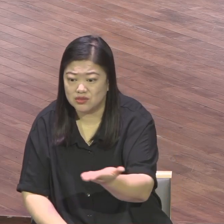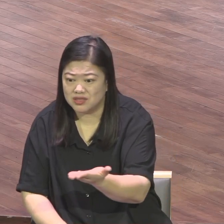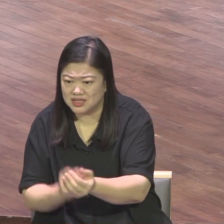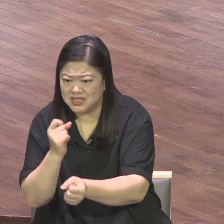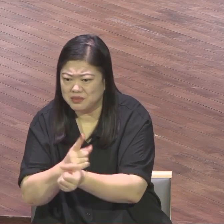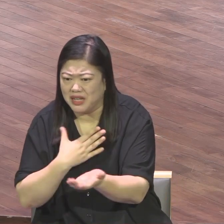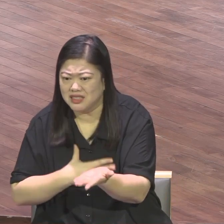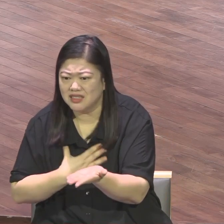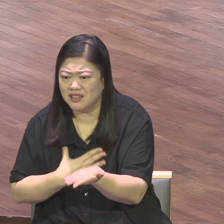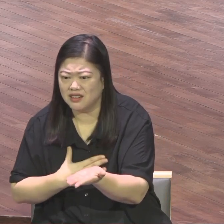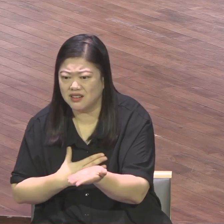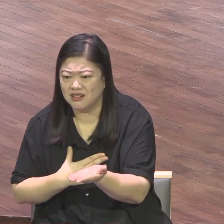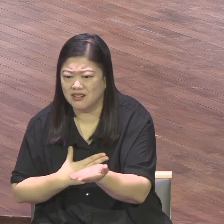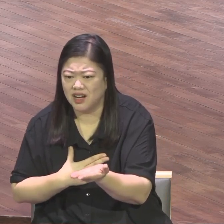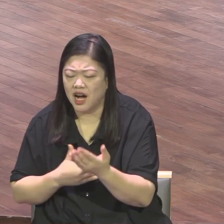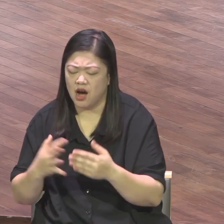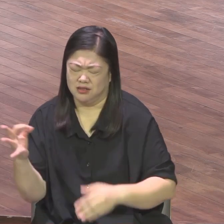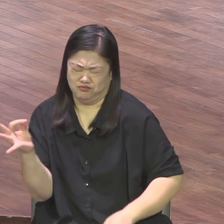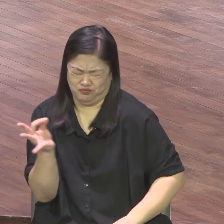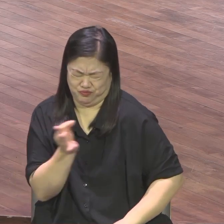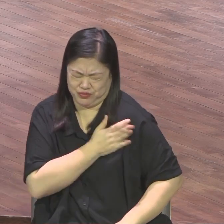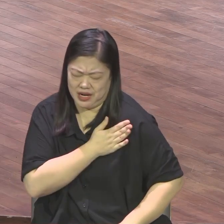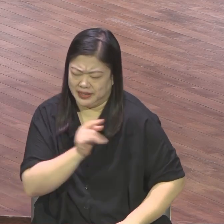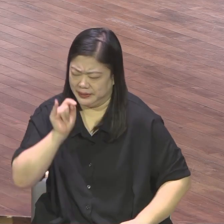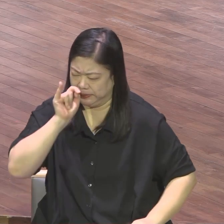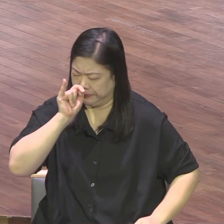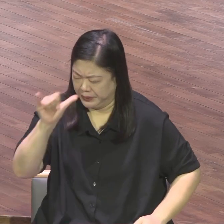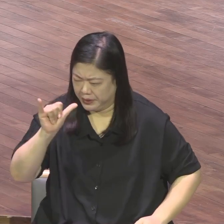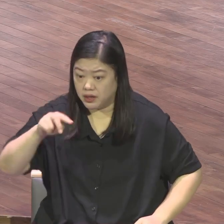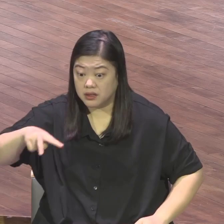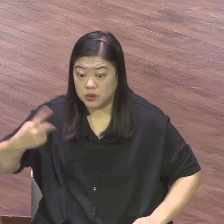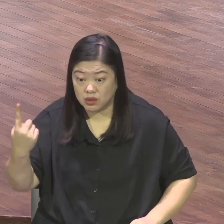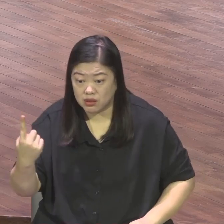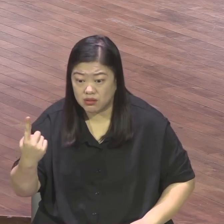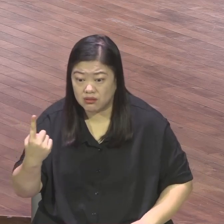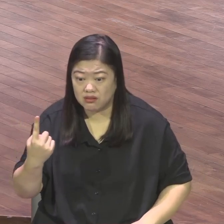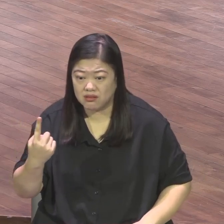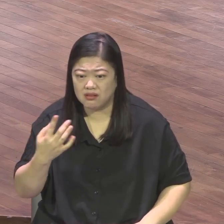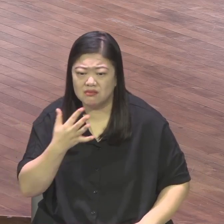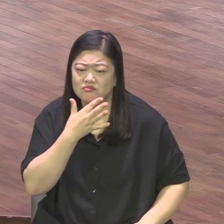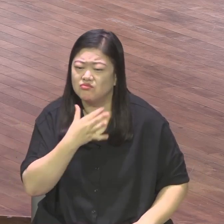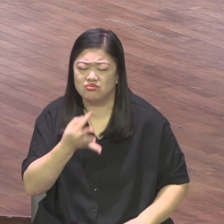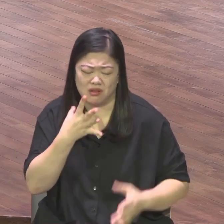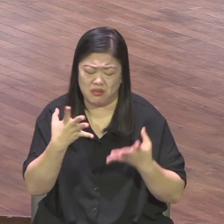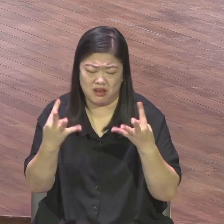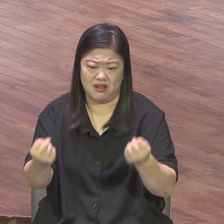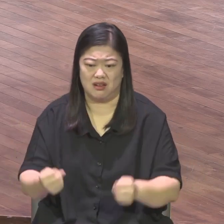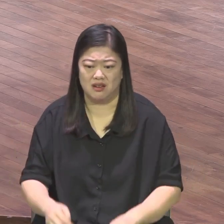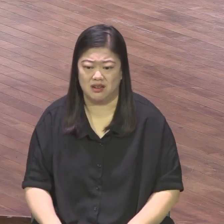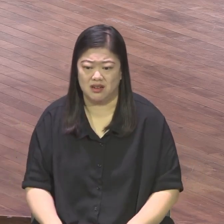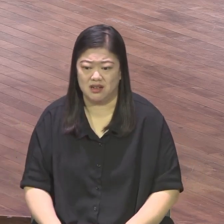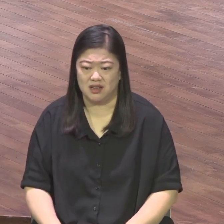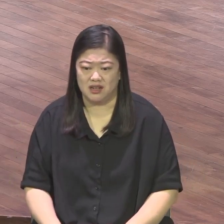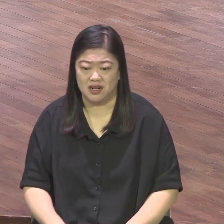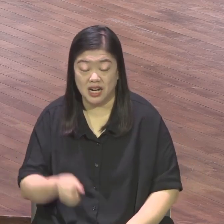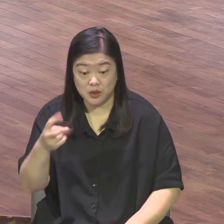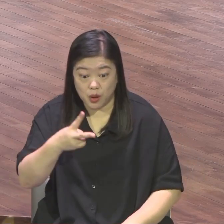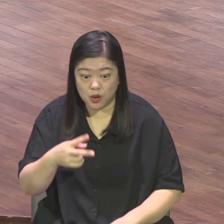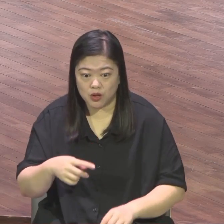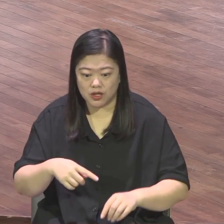얼마나 불행하게 사는지, 얼마나 떨림으로 사는지. 정치권 바뀔 때마다 와라